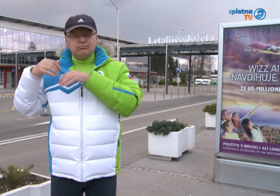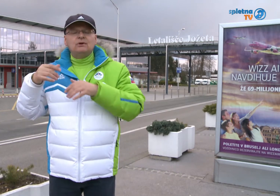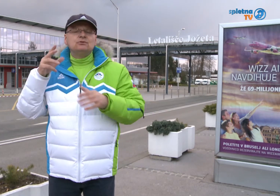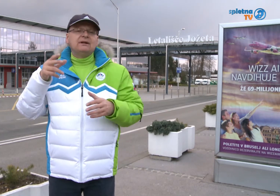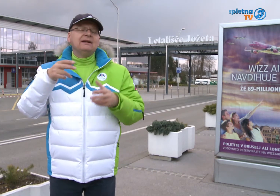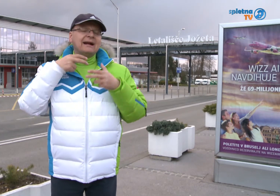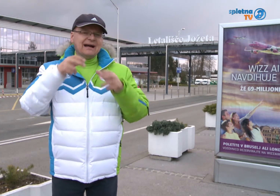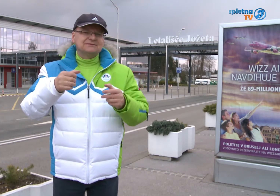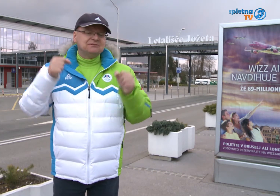Não vem cá.